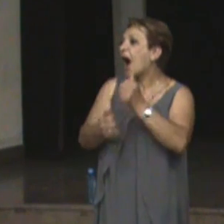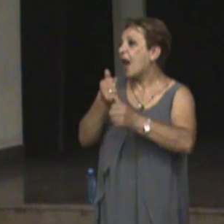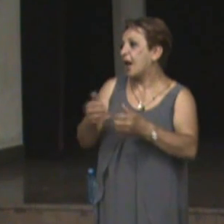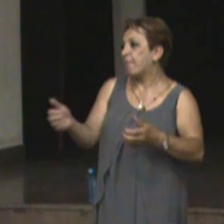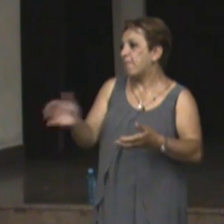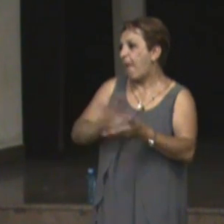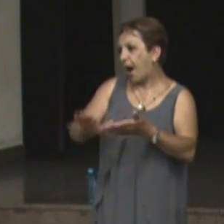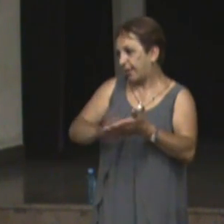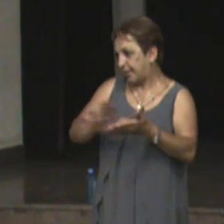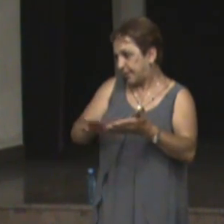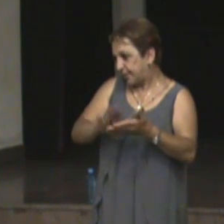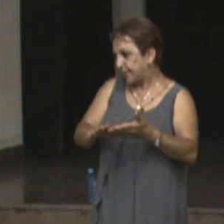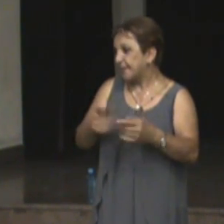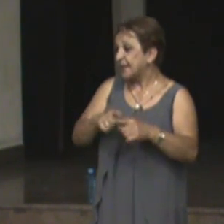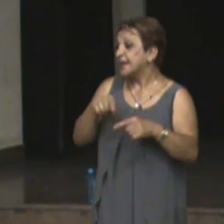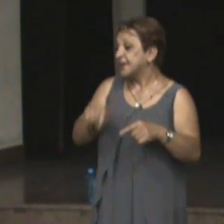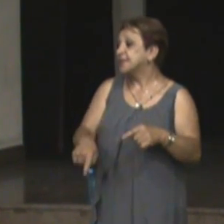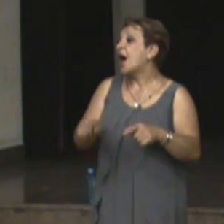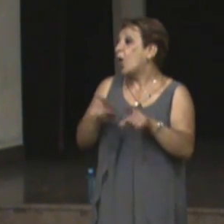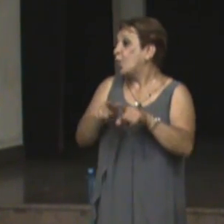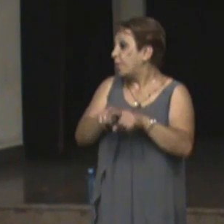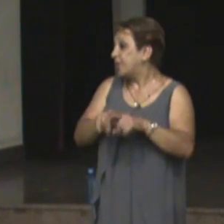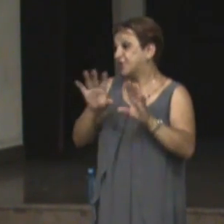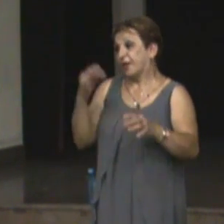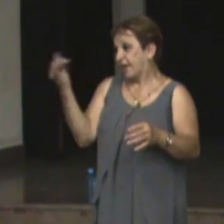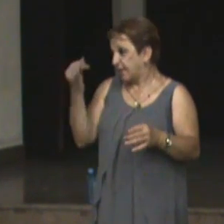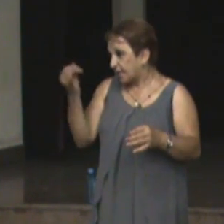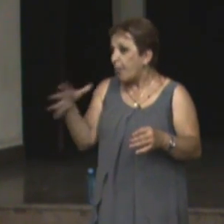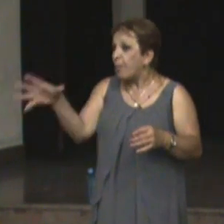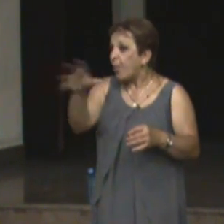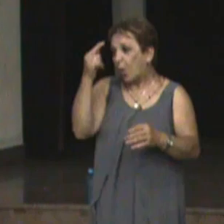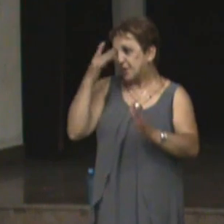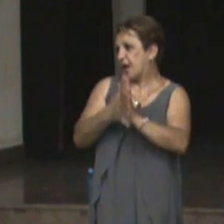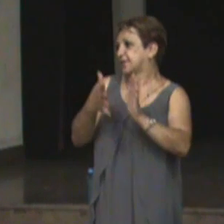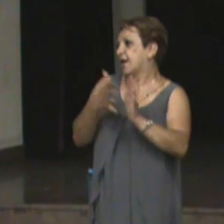սա նույնպես օրինակ է յուրաքանչյուրիս և պատկամ յուրաքանչյուրիս,